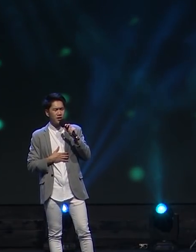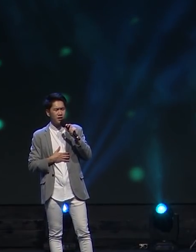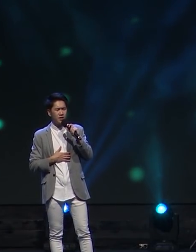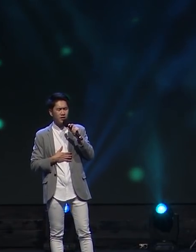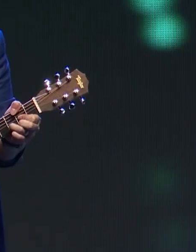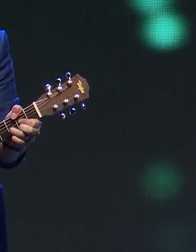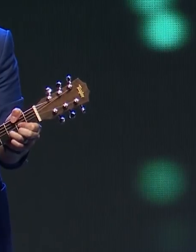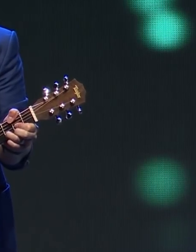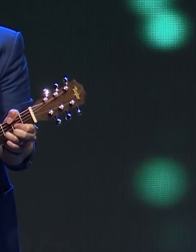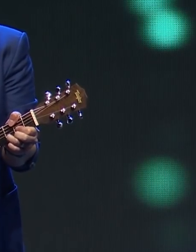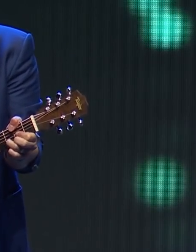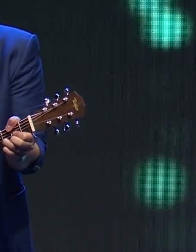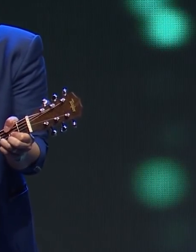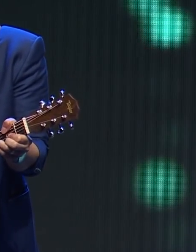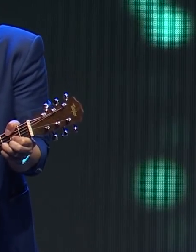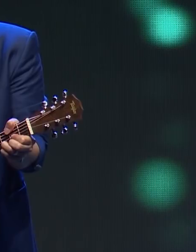terpesona